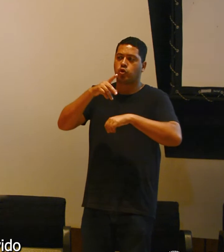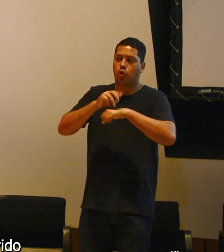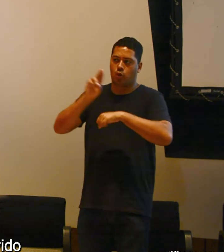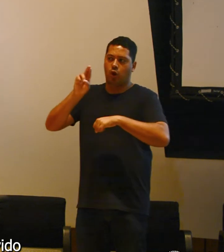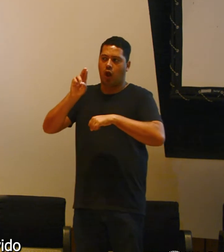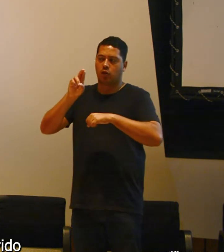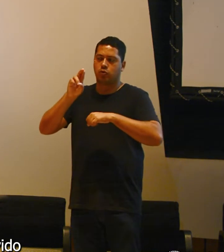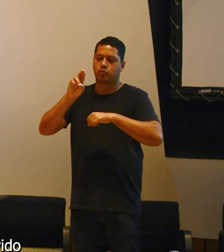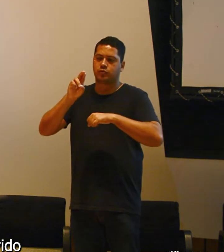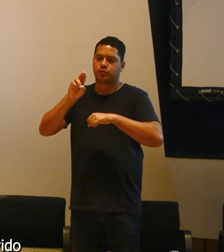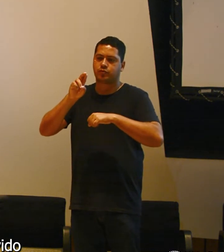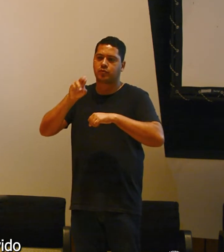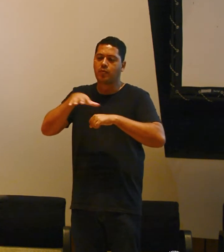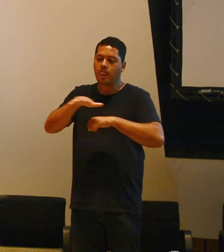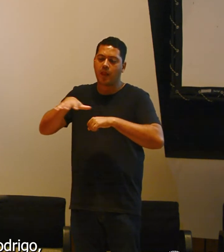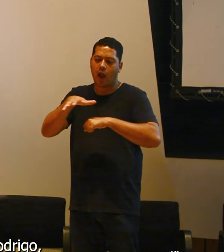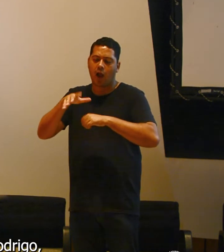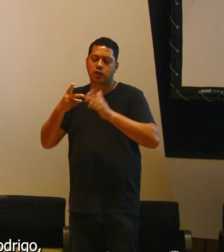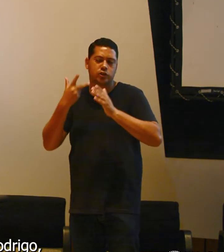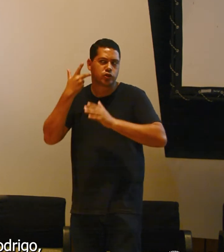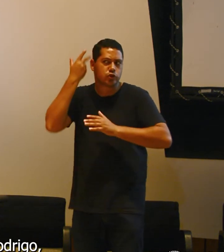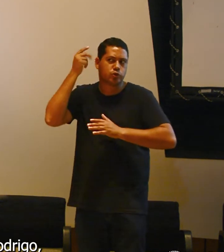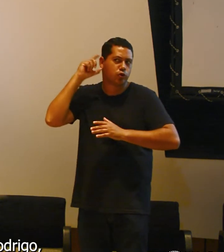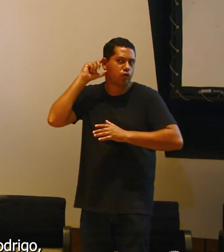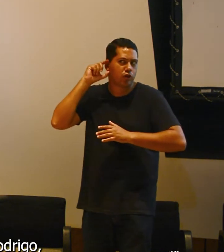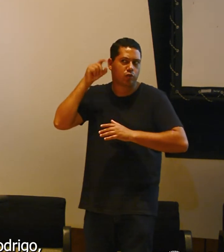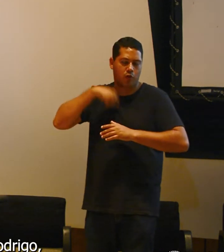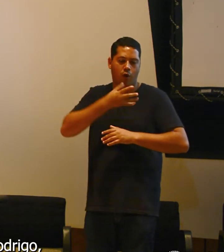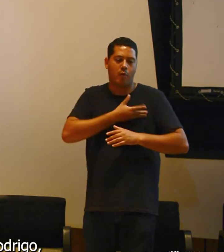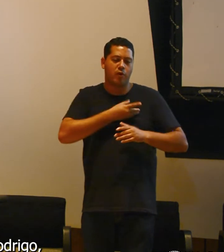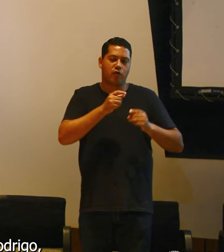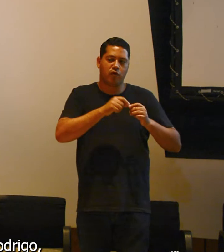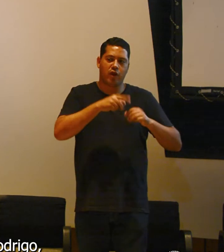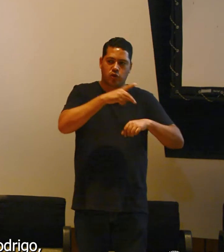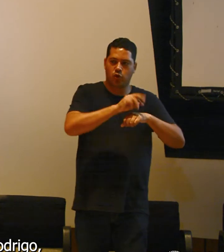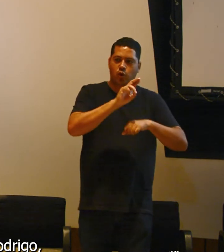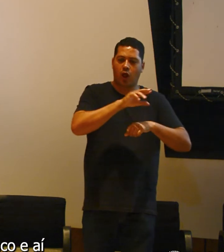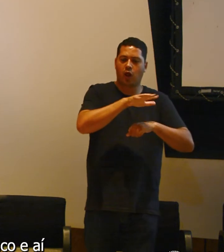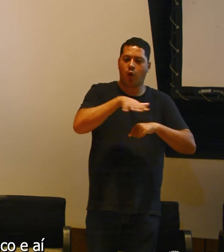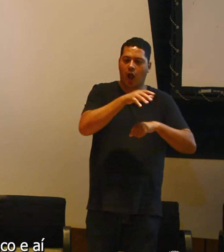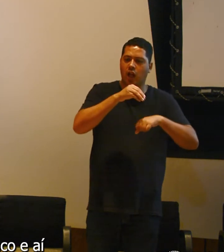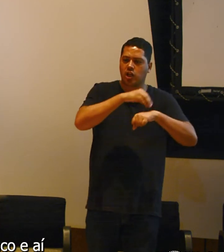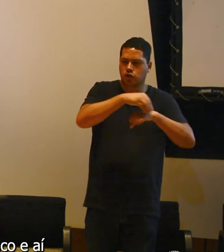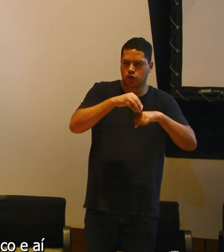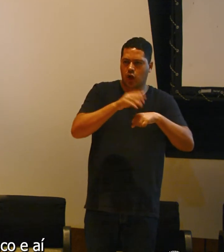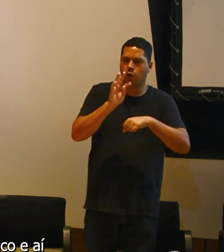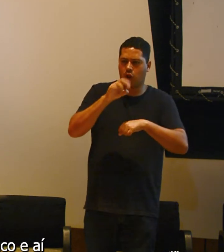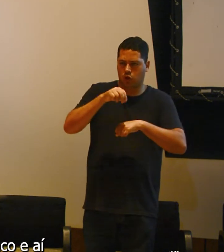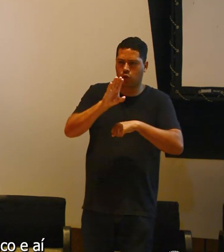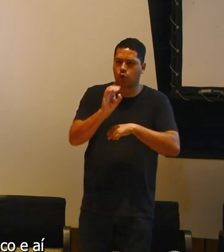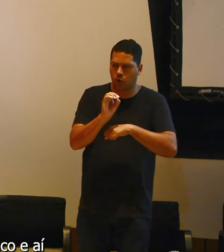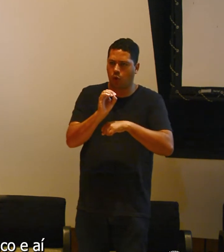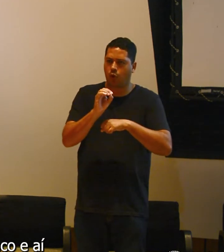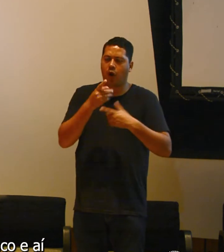área de cirurgia de ouvido, ele fez na área de células-tronco. Eu sempre perguntava a ele, falava, pô, Rodrigo, uma experiência muito grande nas